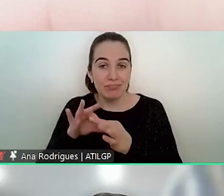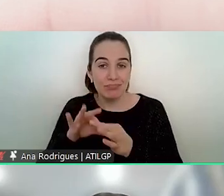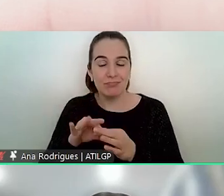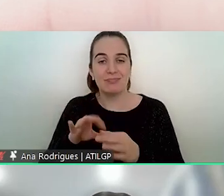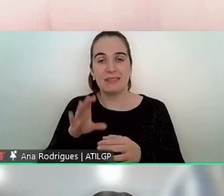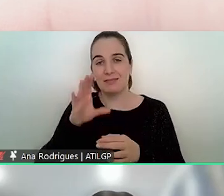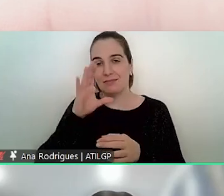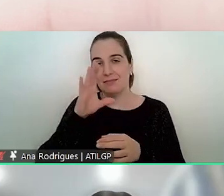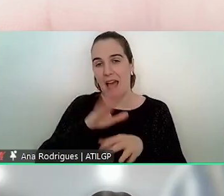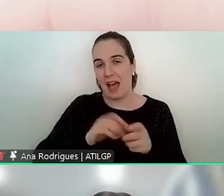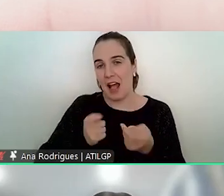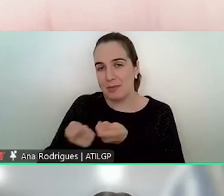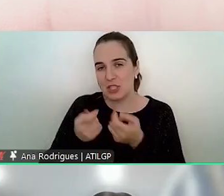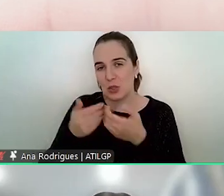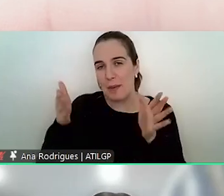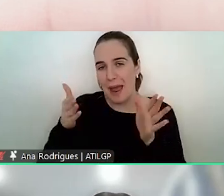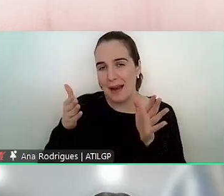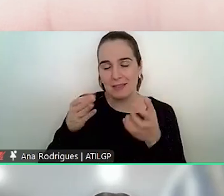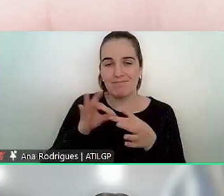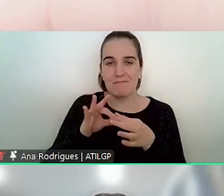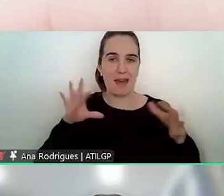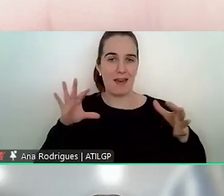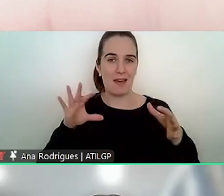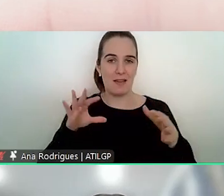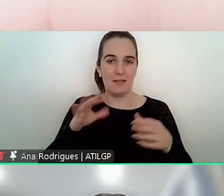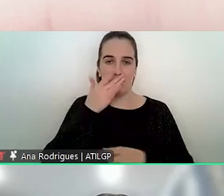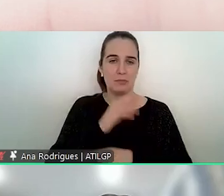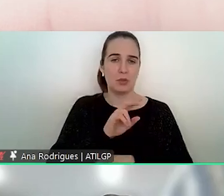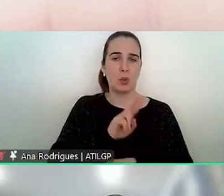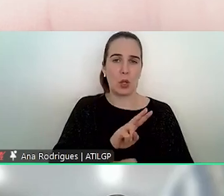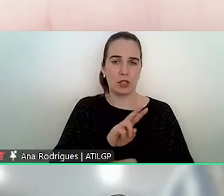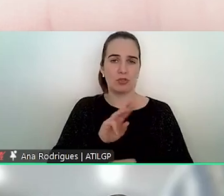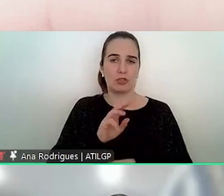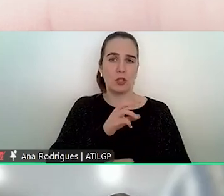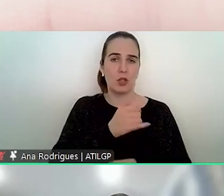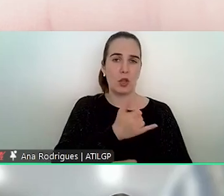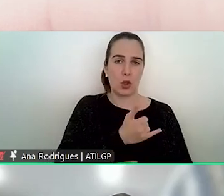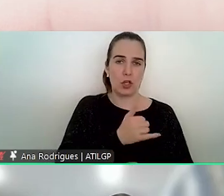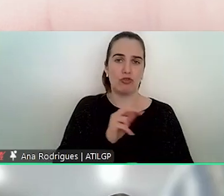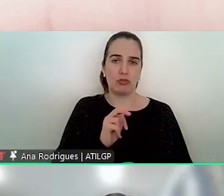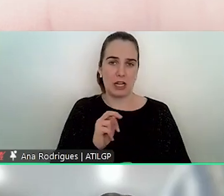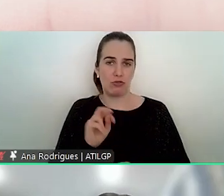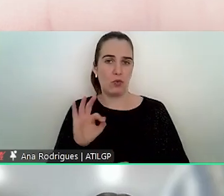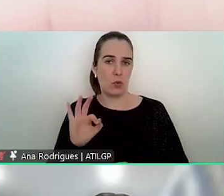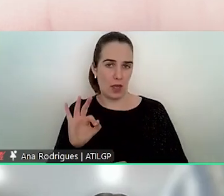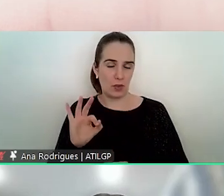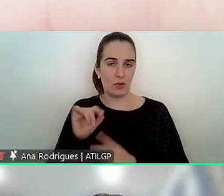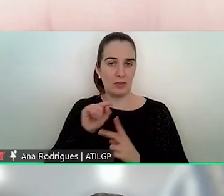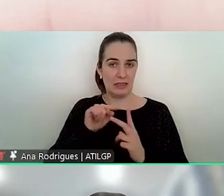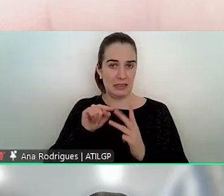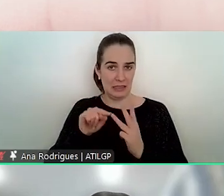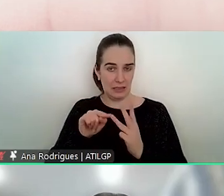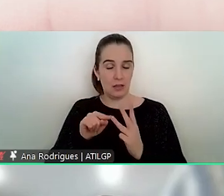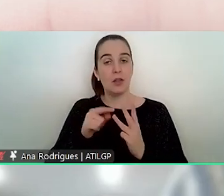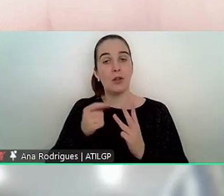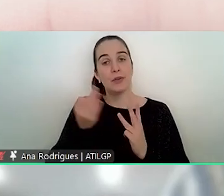aberta, concretamente aqui os compromissos 2, 3 e 4, apesar de ter um contributo